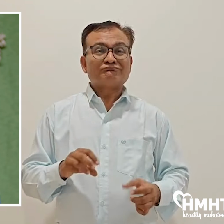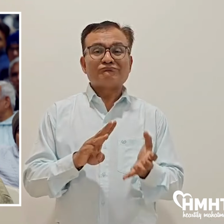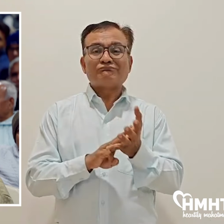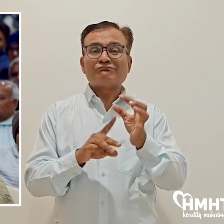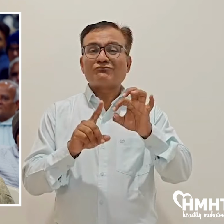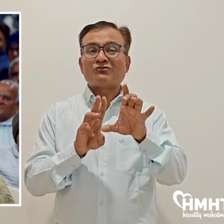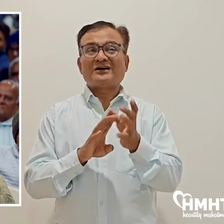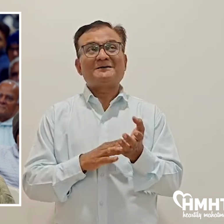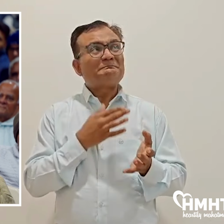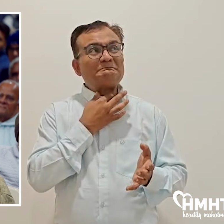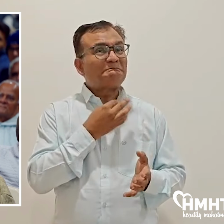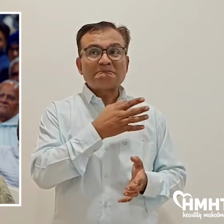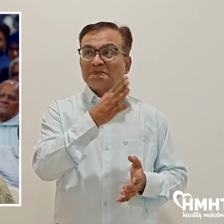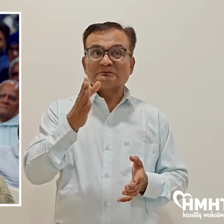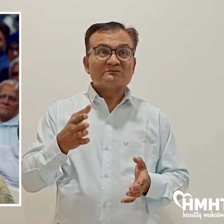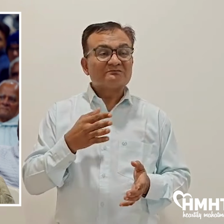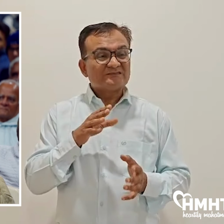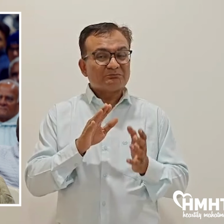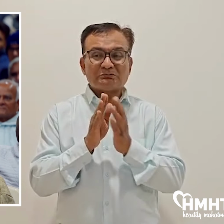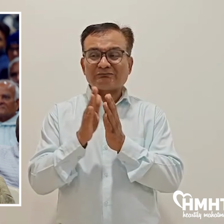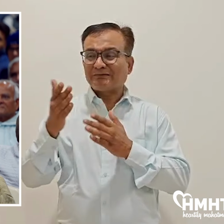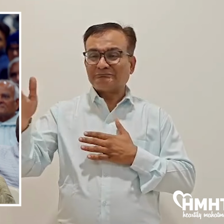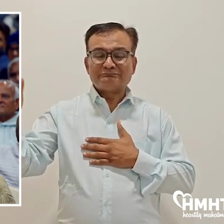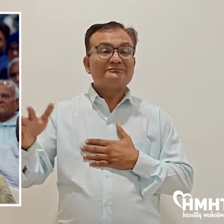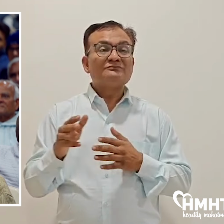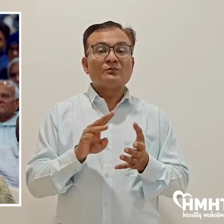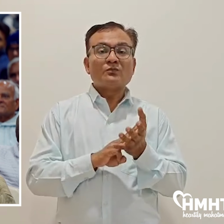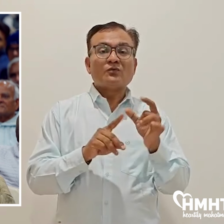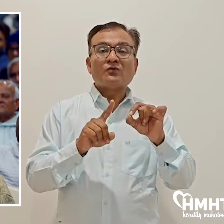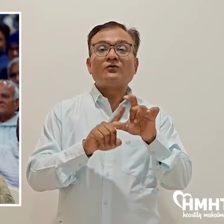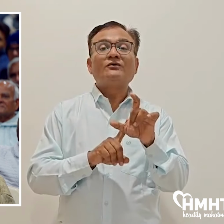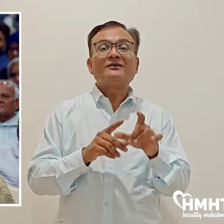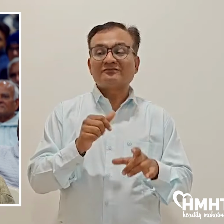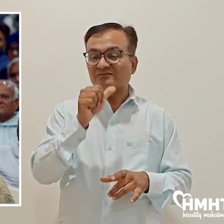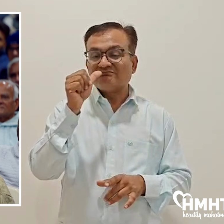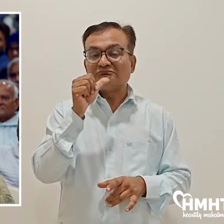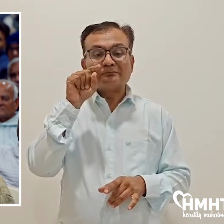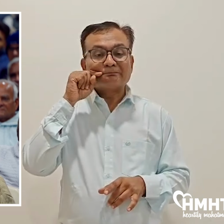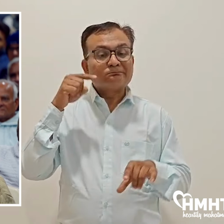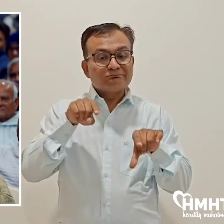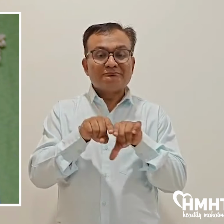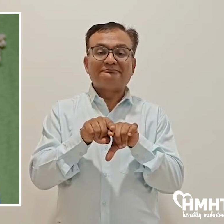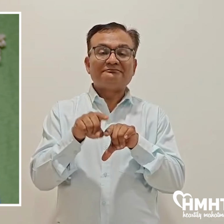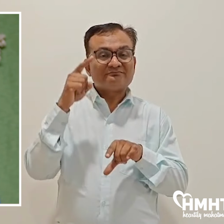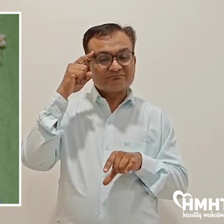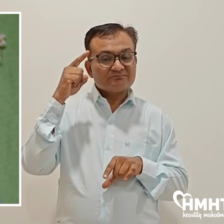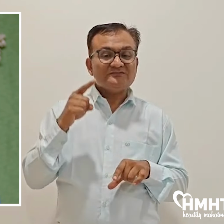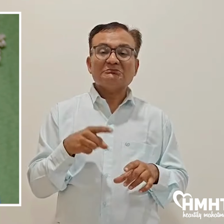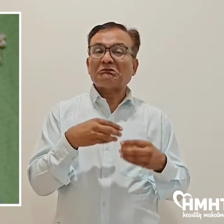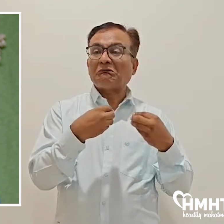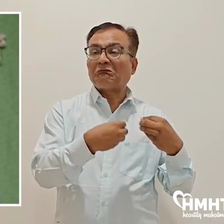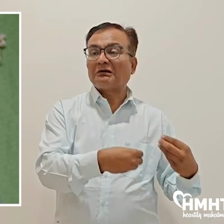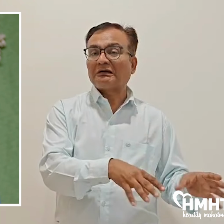યંગ હોય ને તો ત્યારે મોહમાં વધારે હોય, તો ત્યારે સત્સંગ આમ યાદ ના આવતો હોય. હા, એટલે મોહ એટલે દારૂ પીધેલો